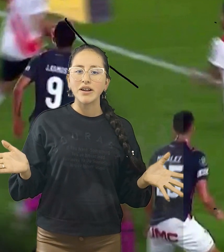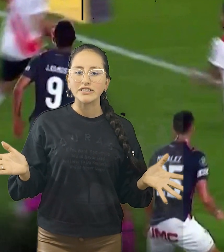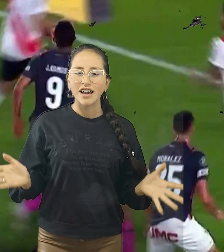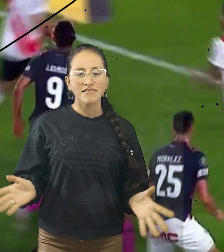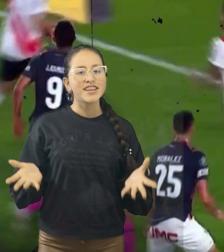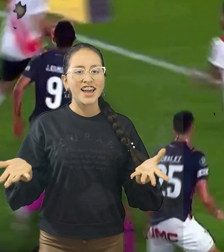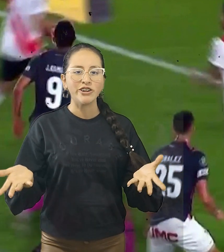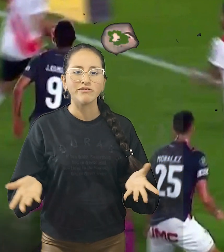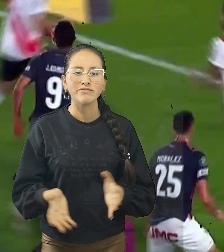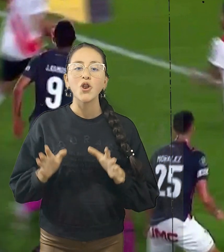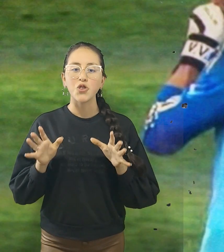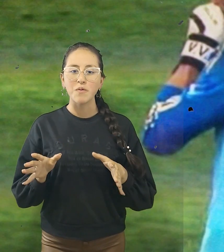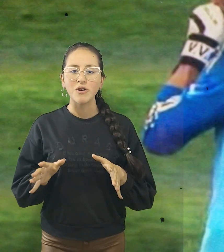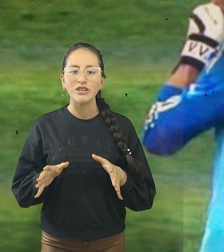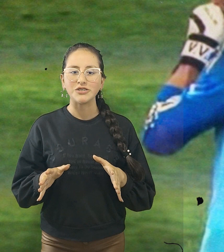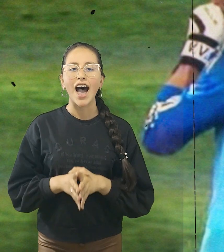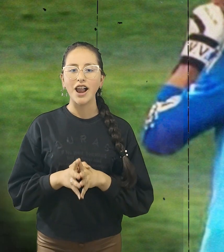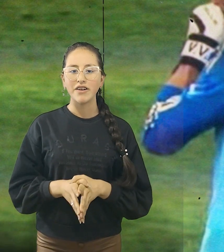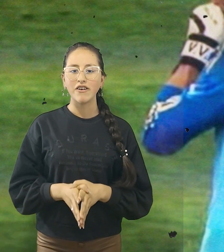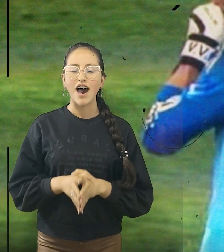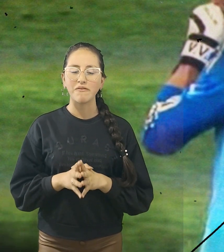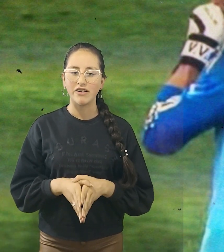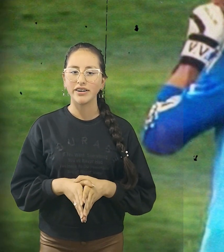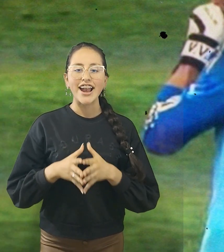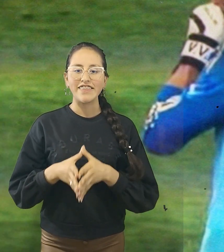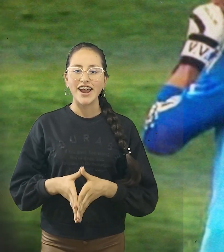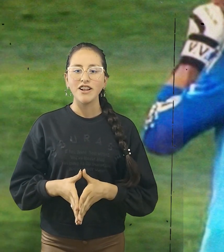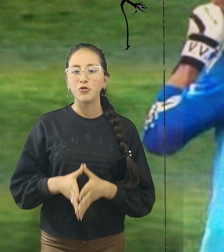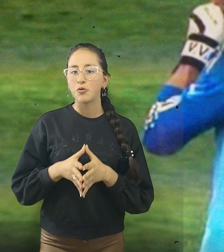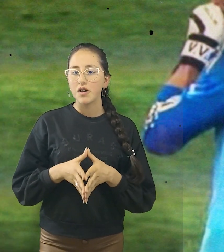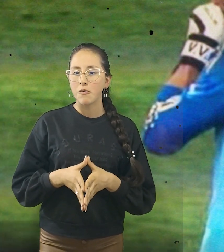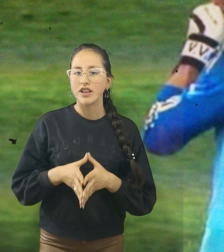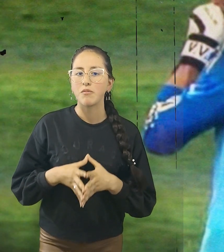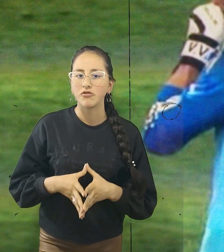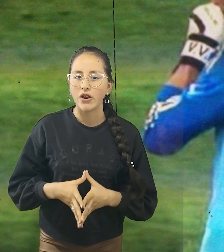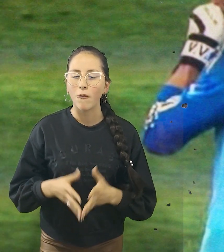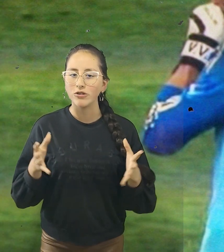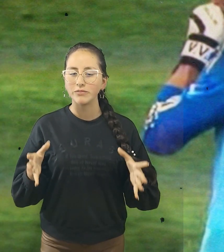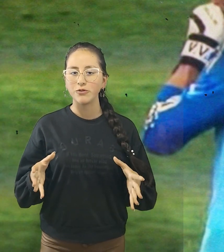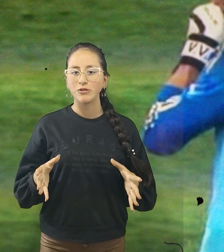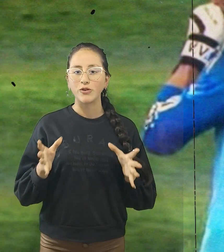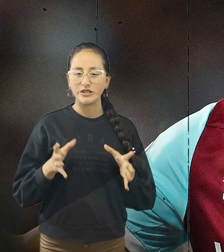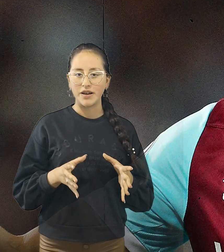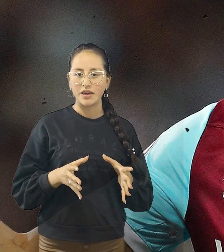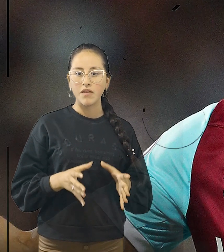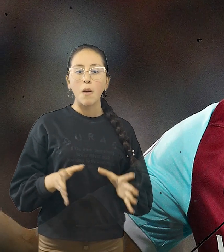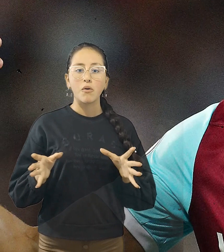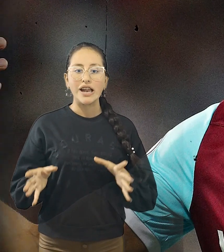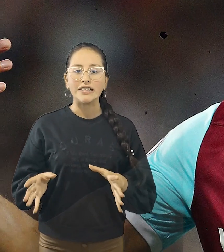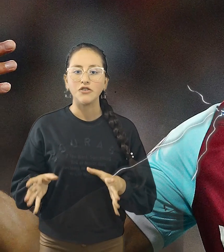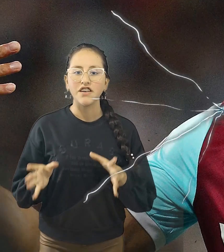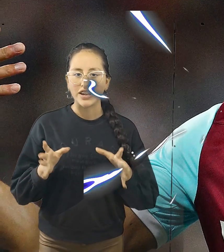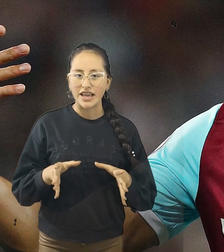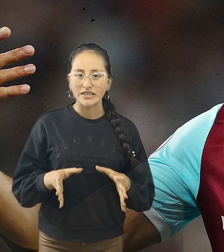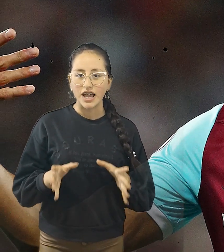increíble que parezca, ganó. Número 8. Álvaro Arbeloa. El lateral tuvo que jugar de portero unos minutos con España por